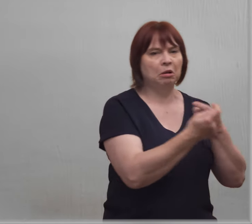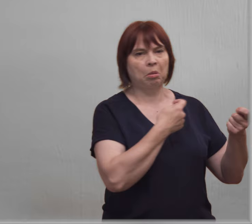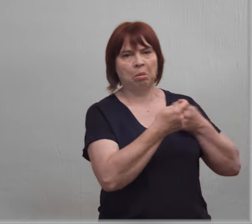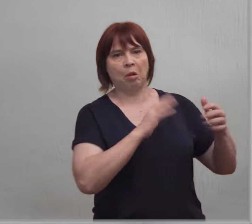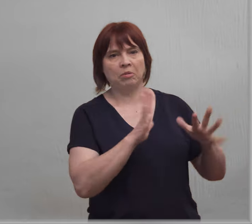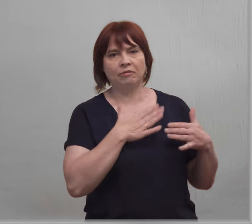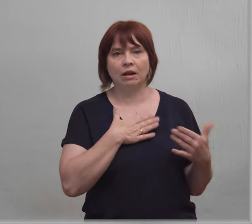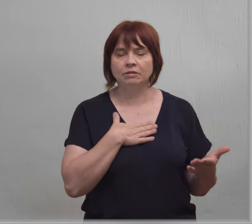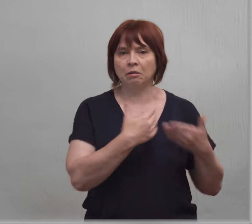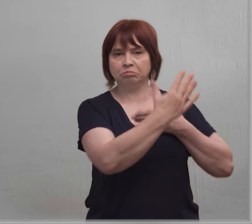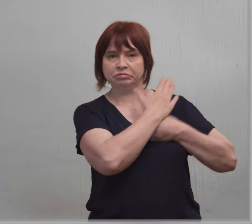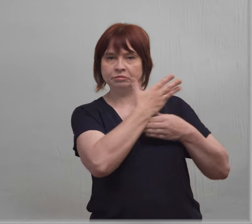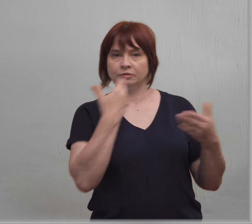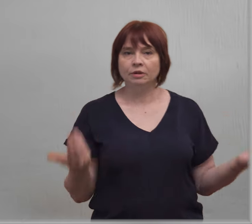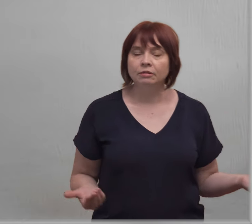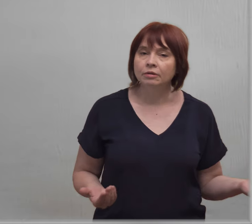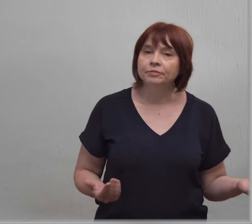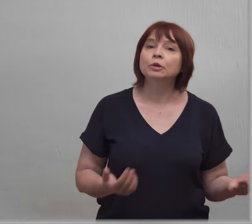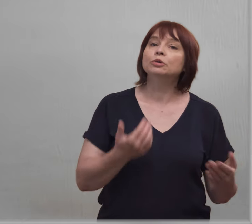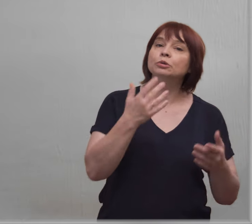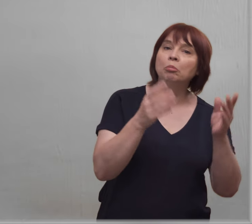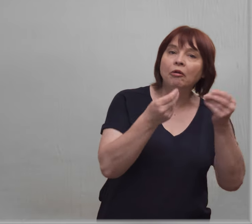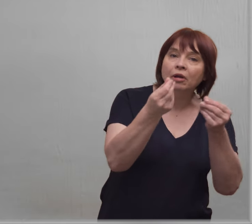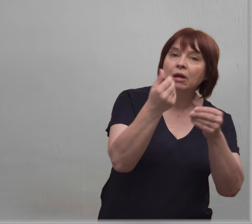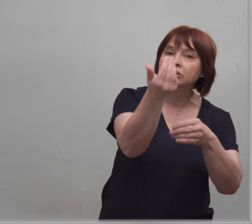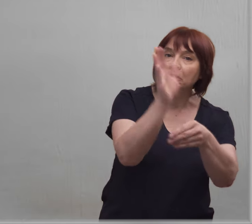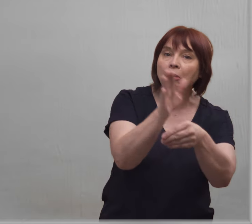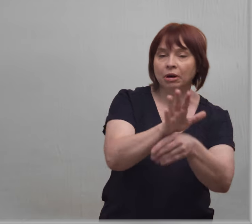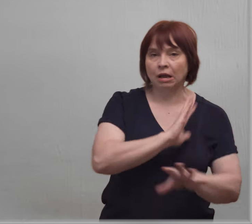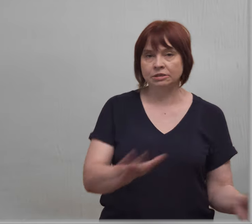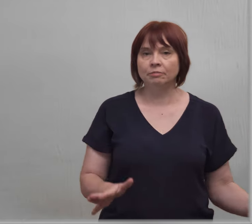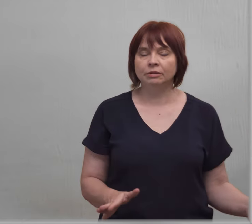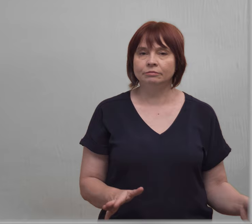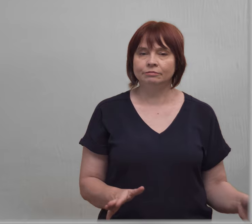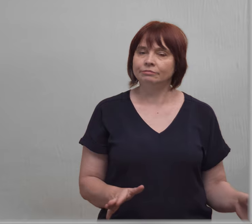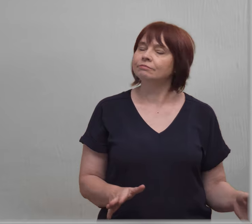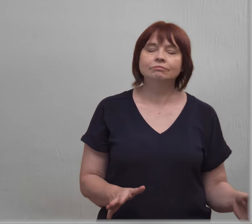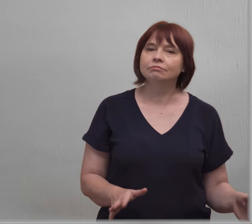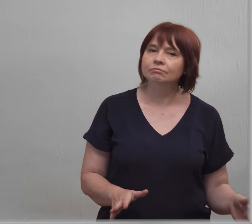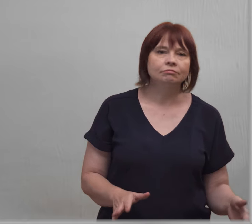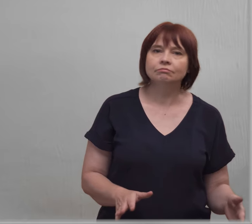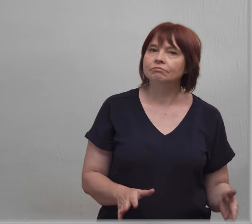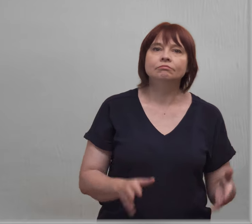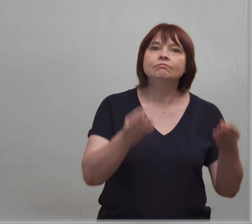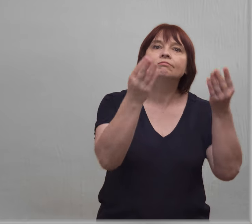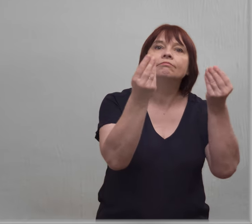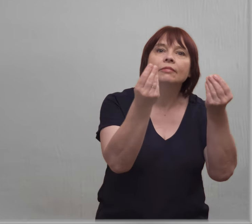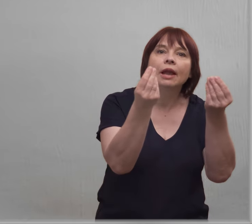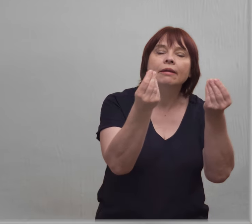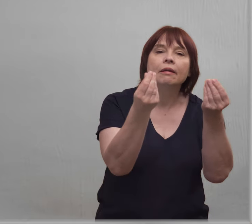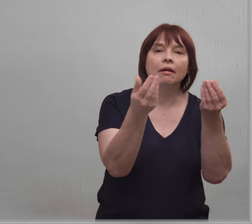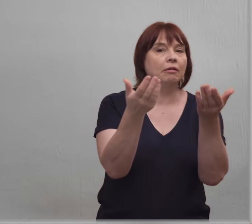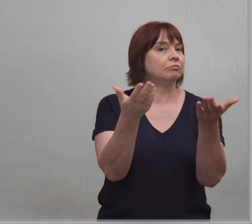жить, чтобы сегодня наше сердце было в полном уповании Богу. Не деньги нас благословляют, не наши руки, не